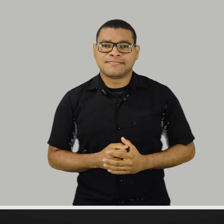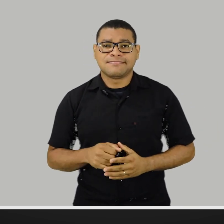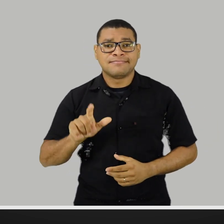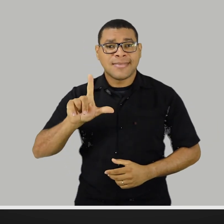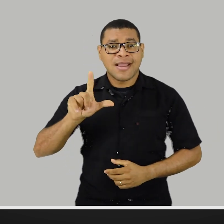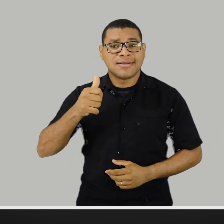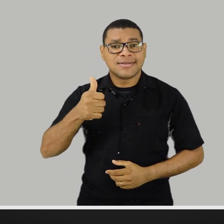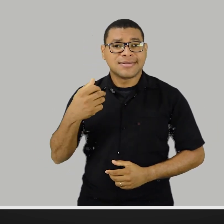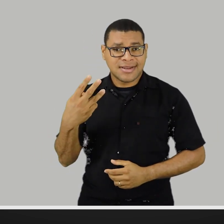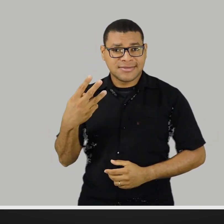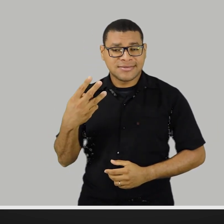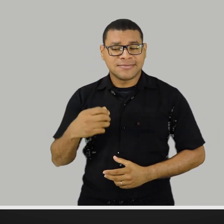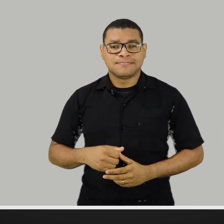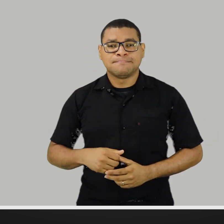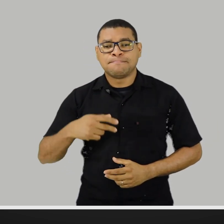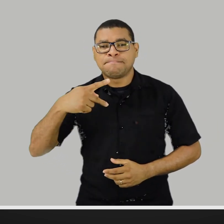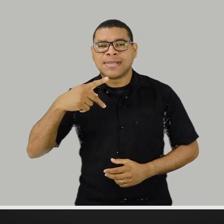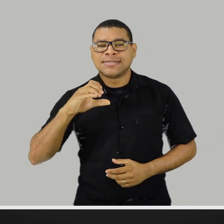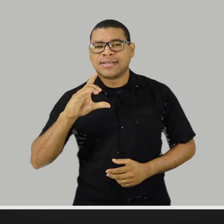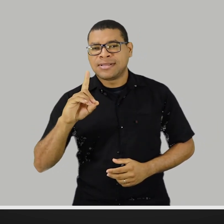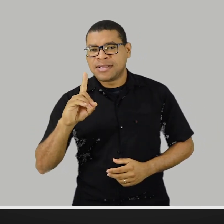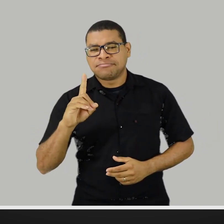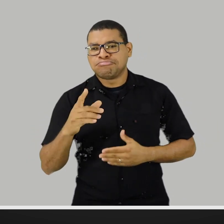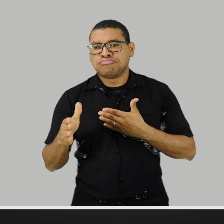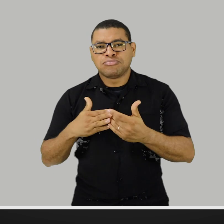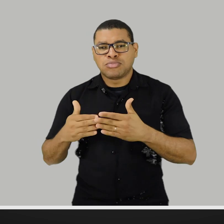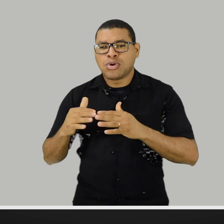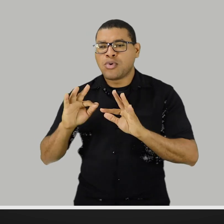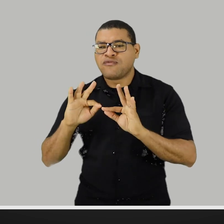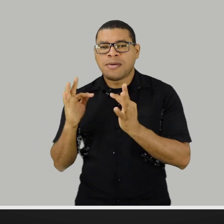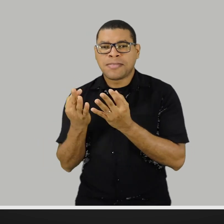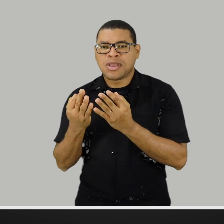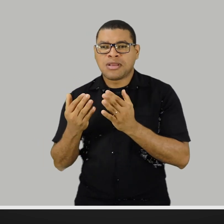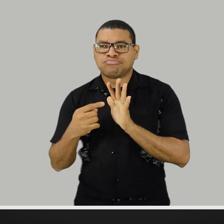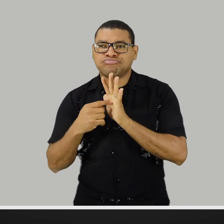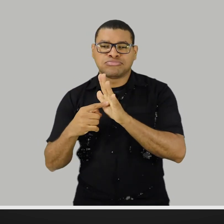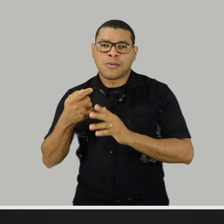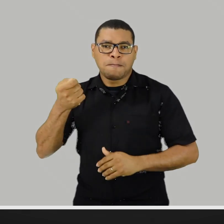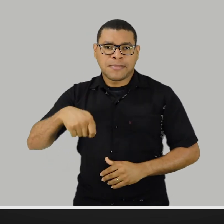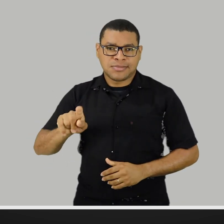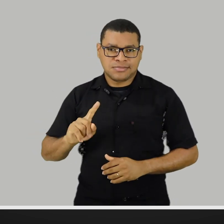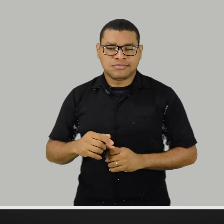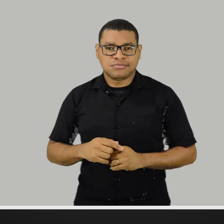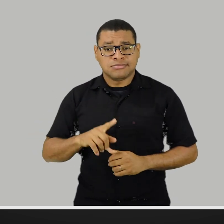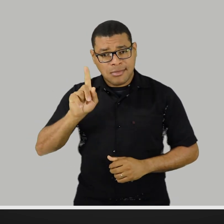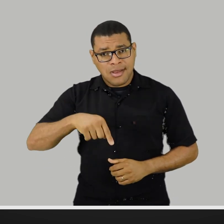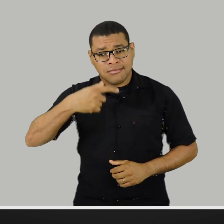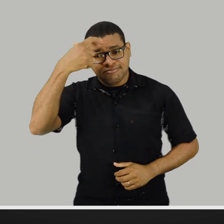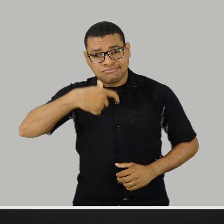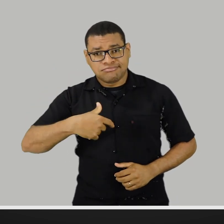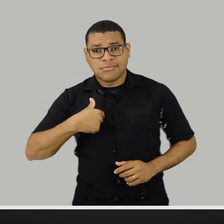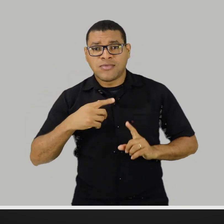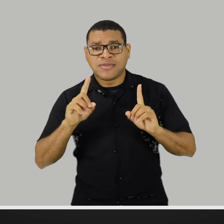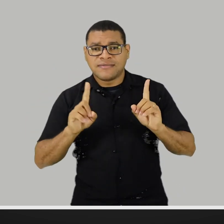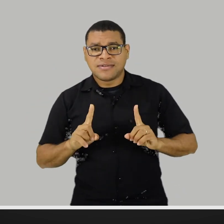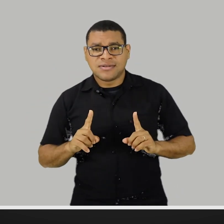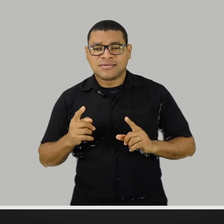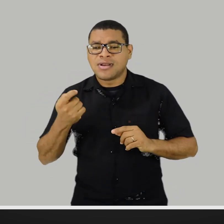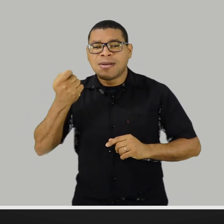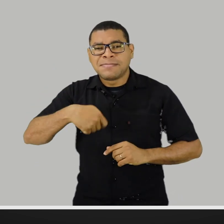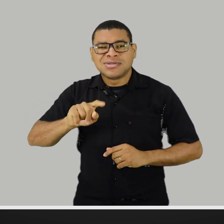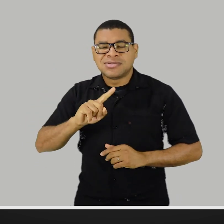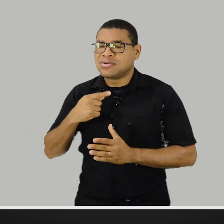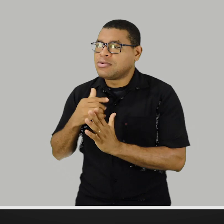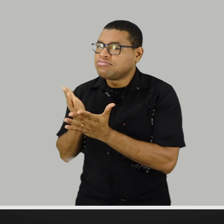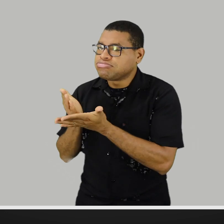l13 pcd independente da renda familiar candidatos com deficiência que não